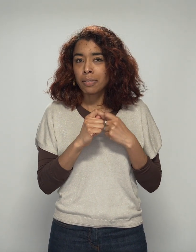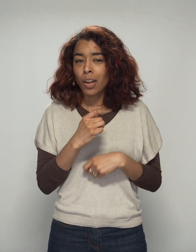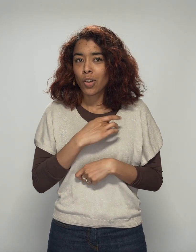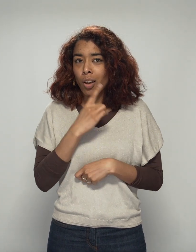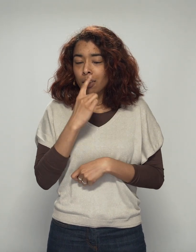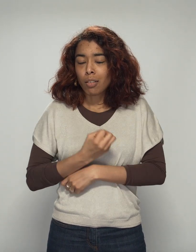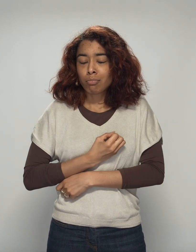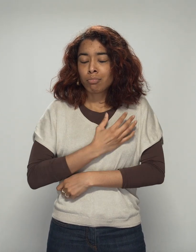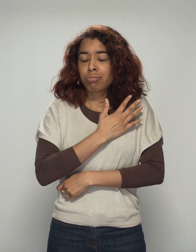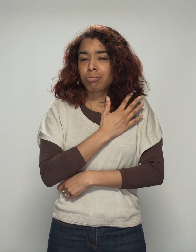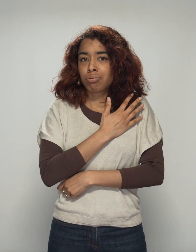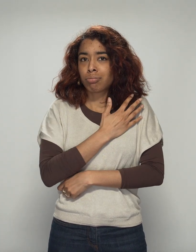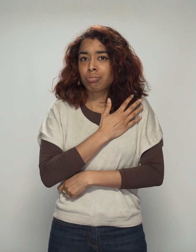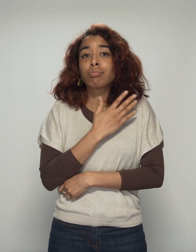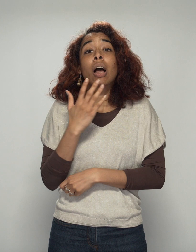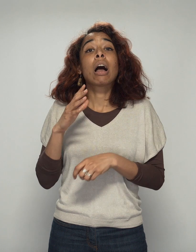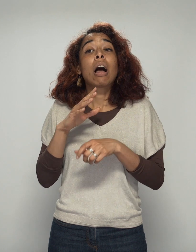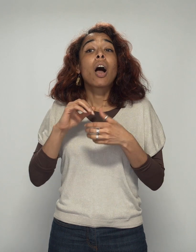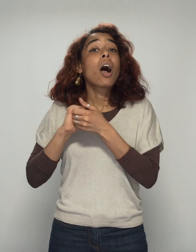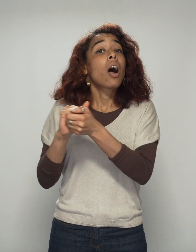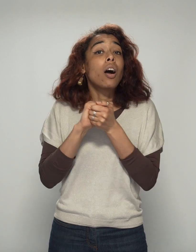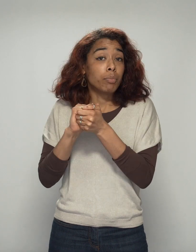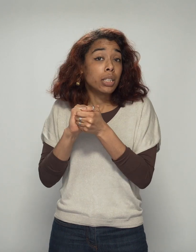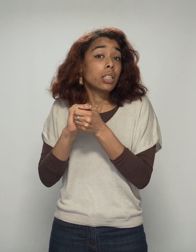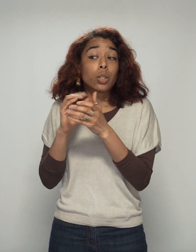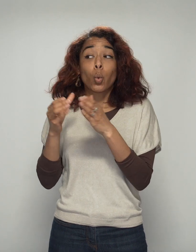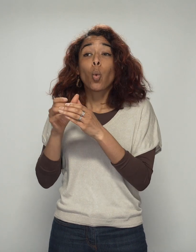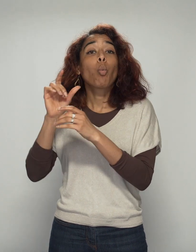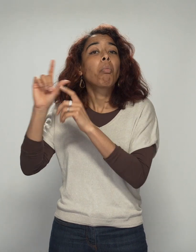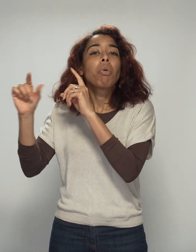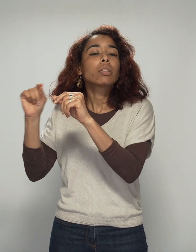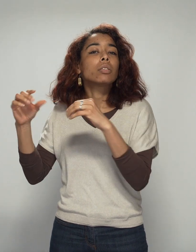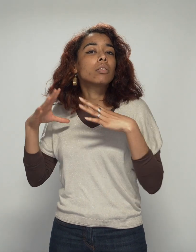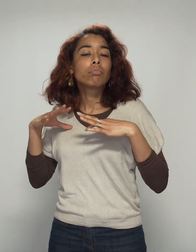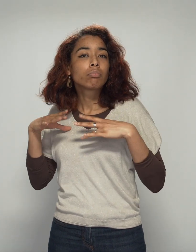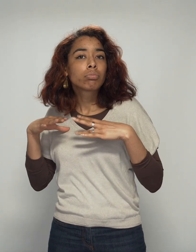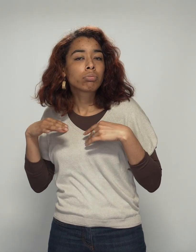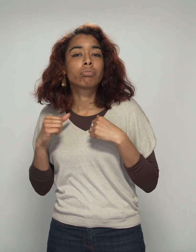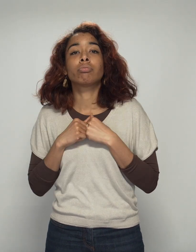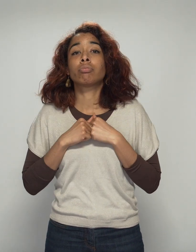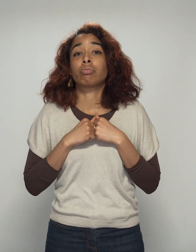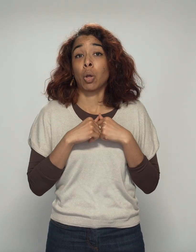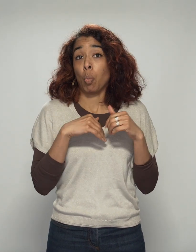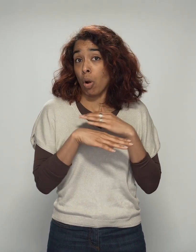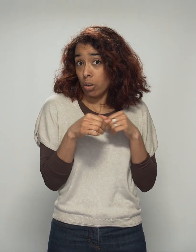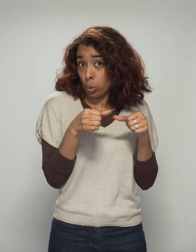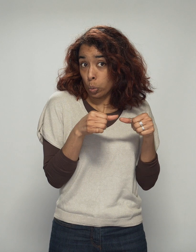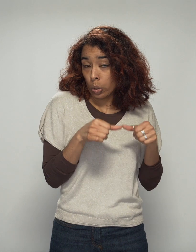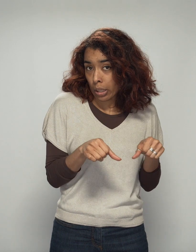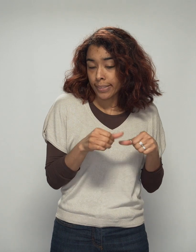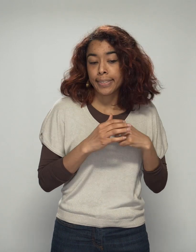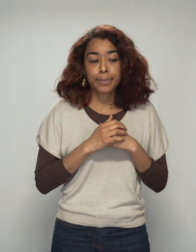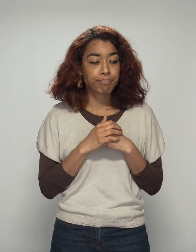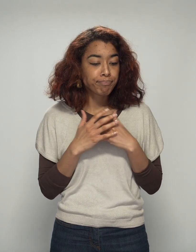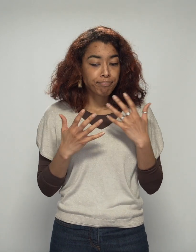et mon cœur commençait à être touché. Et un soir, alors que les autres personnes dans mon groupe étaient parties dehors, à